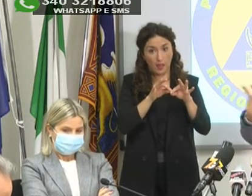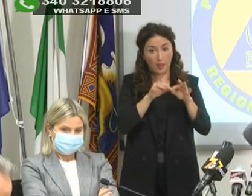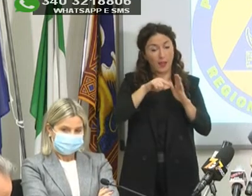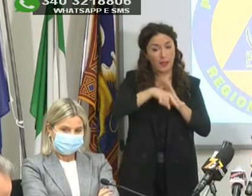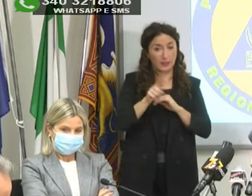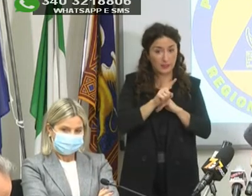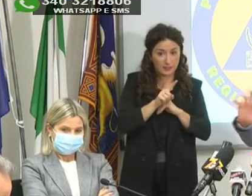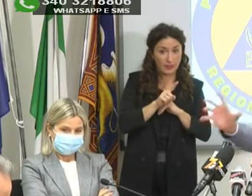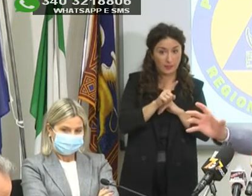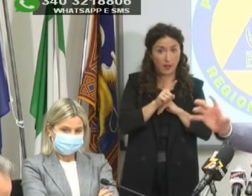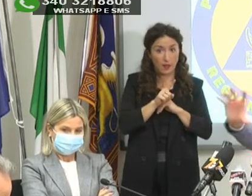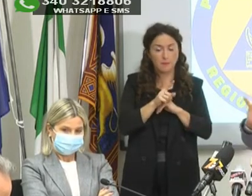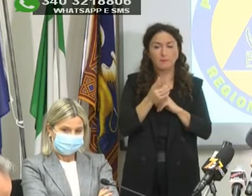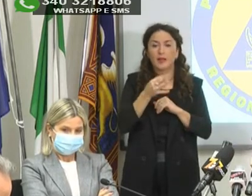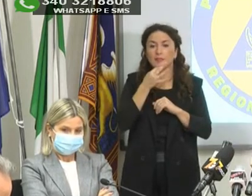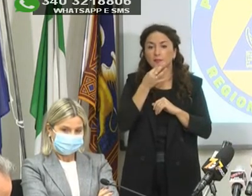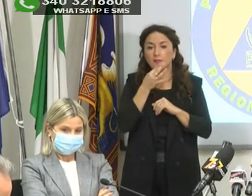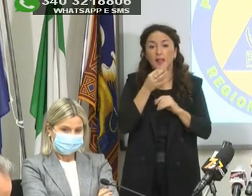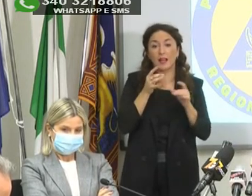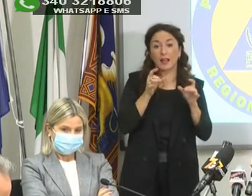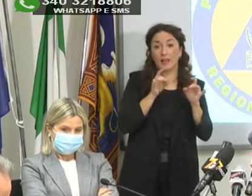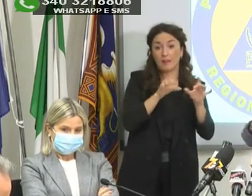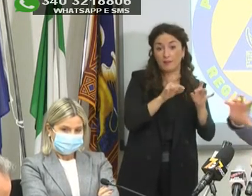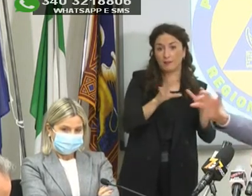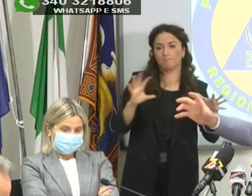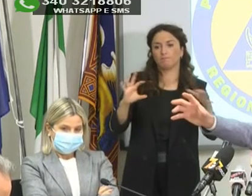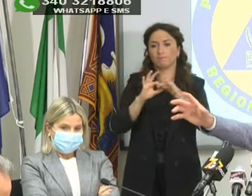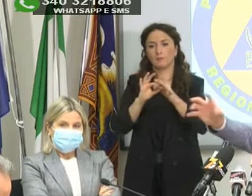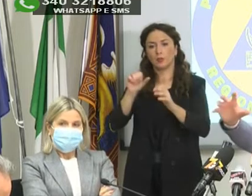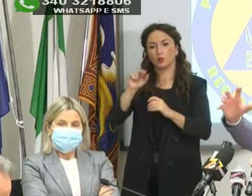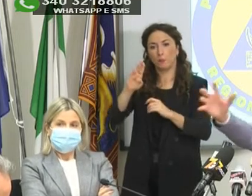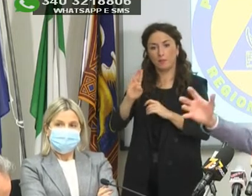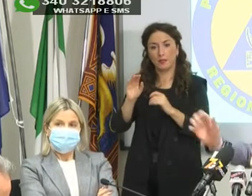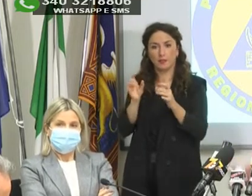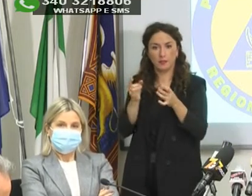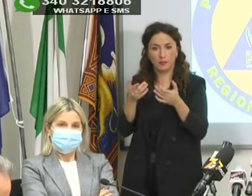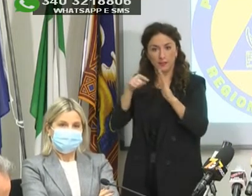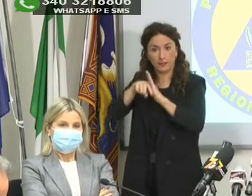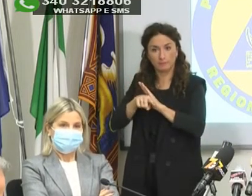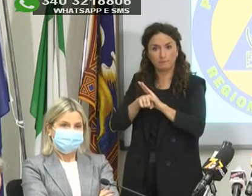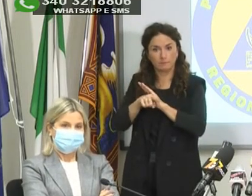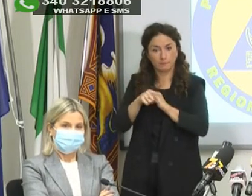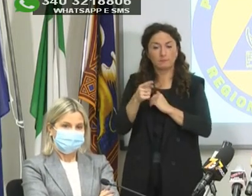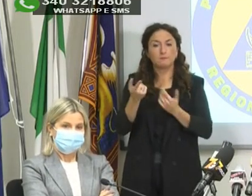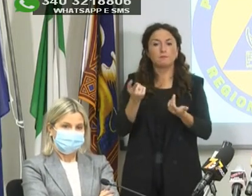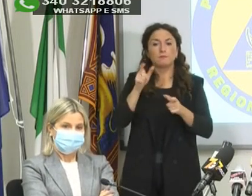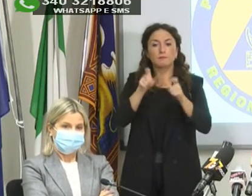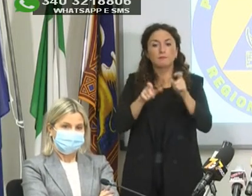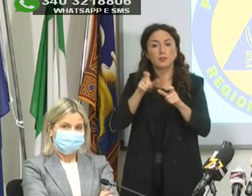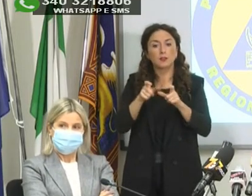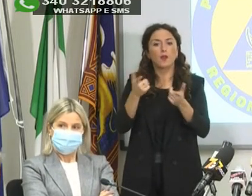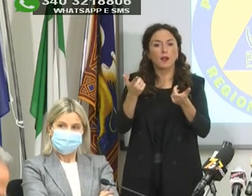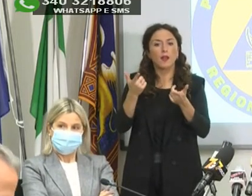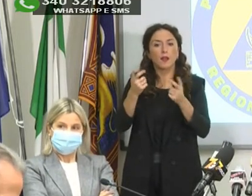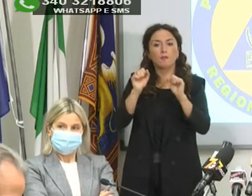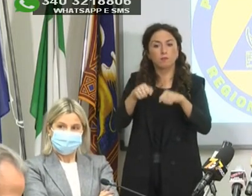ma significa collegare le infettive alle subintensive e di mettere i pazienti con la cura che ha avuto un esito